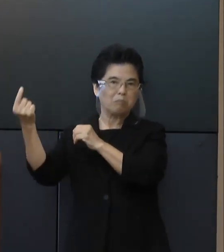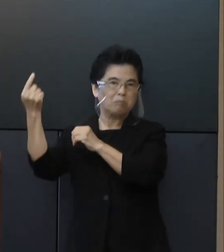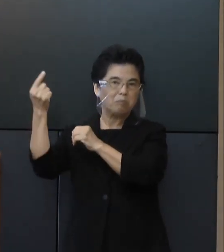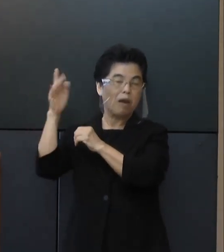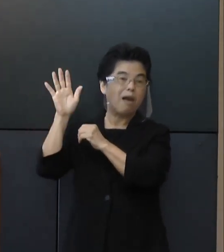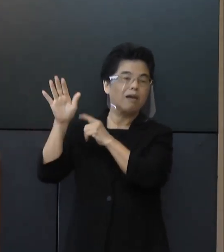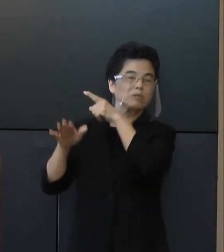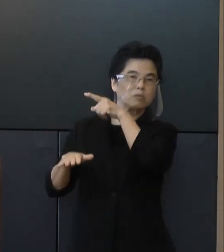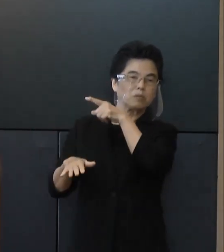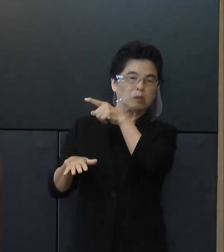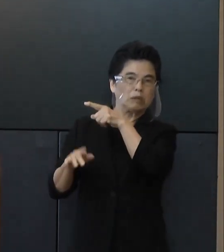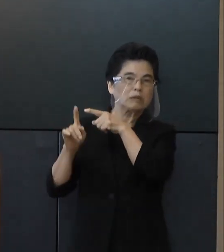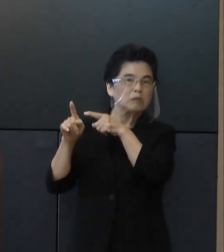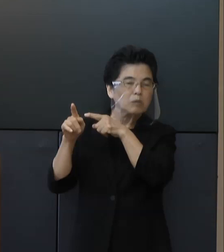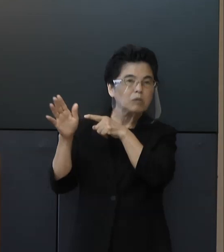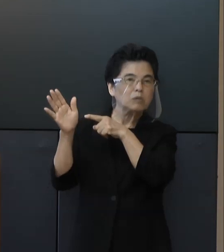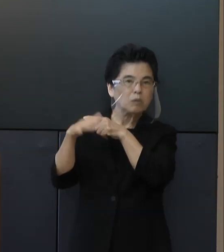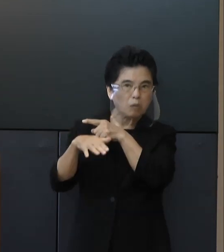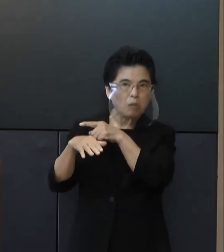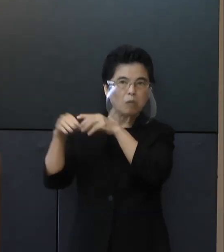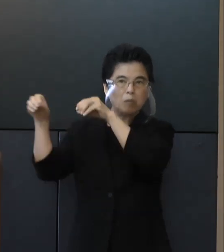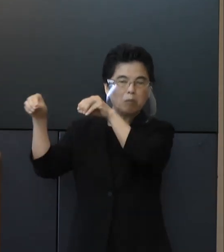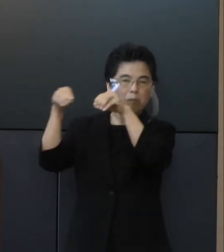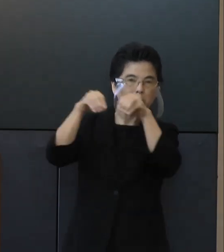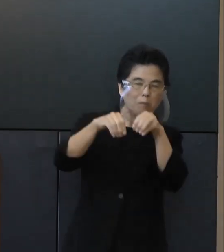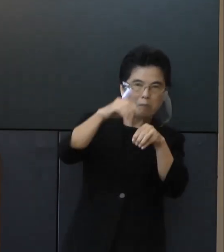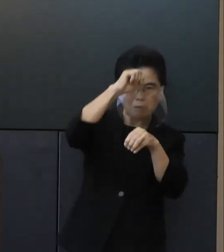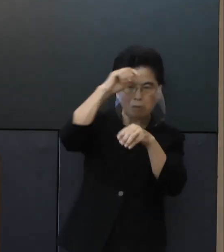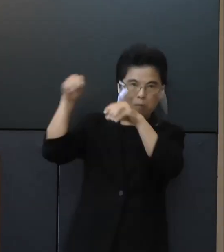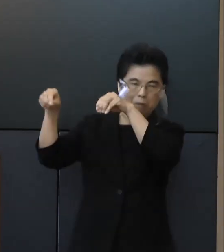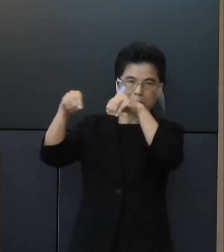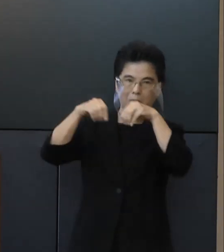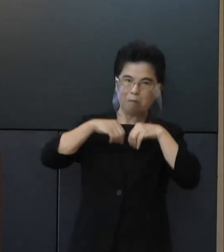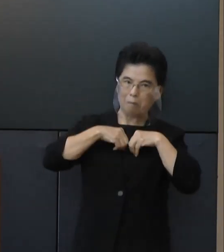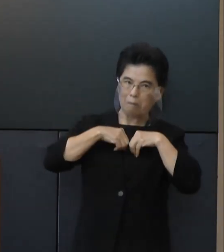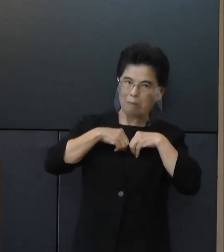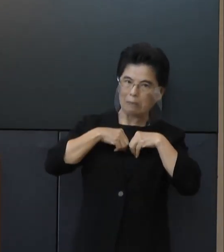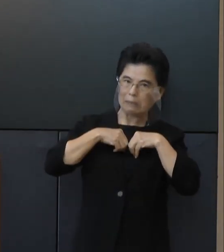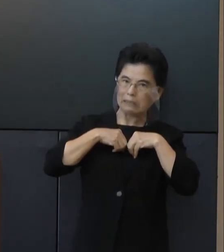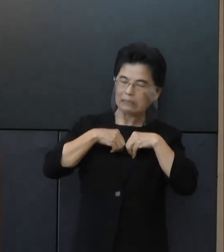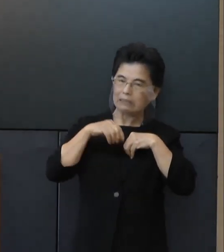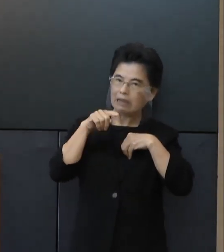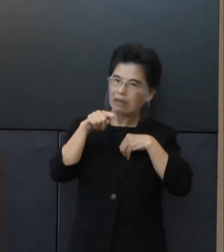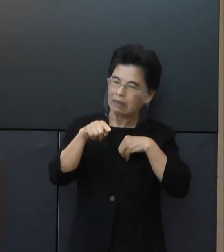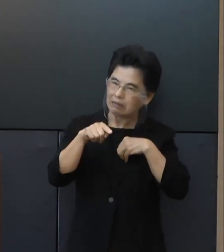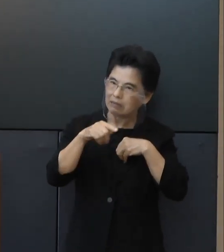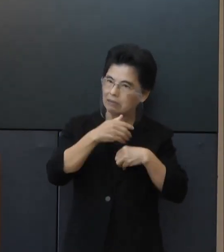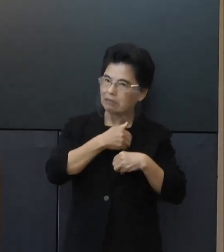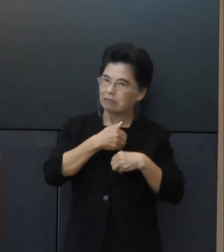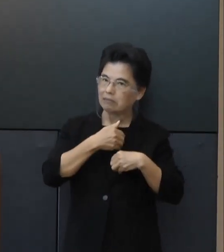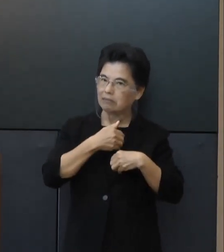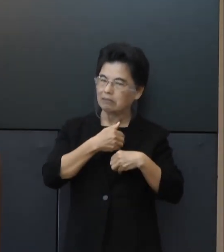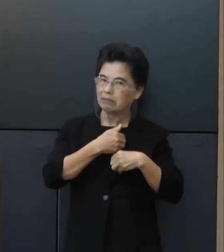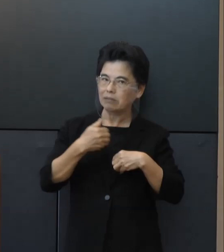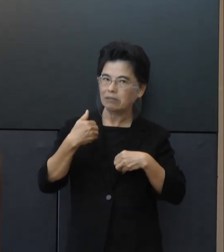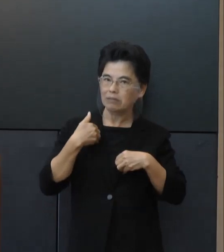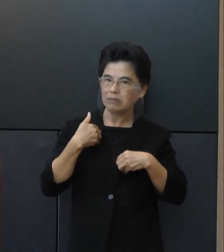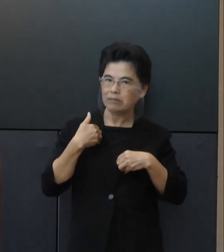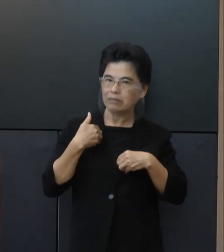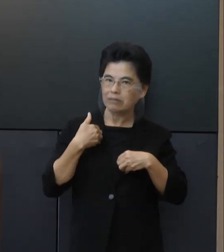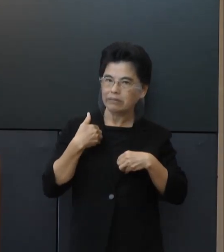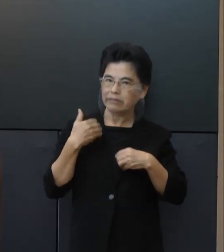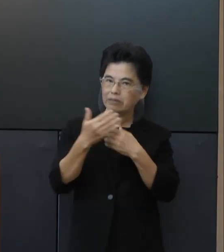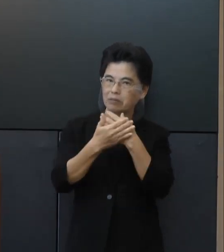もありましたが、そういったところやはり持ち込まれる、まあ、来てしまうっていう可能性があるっていう